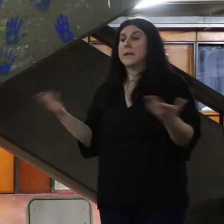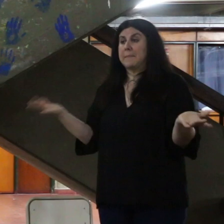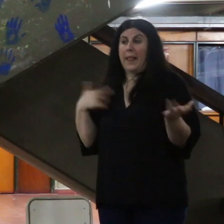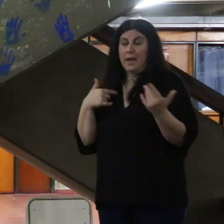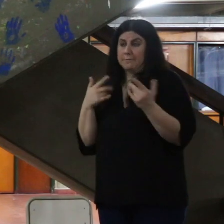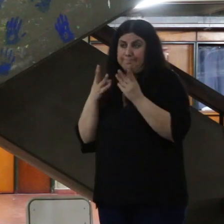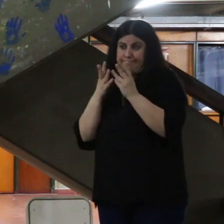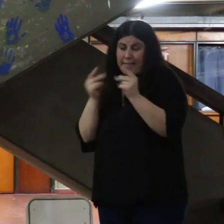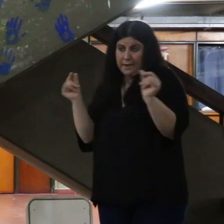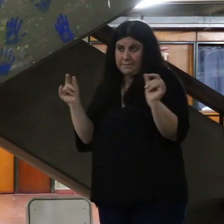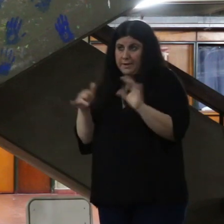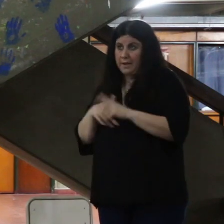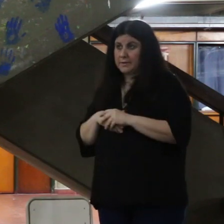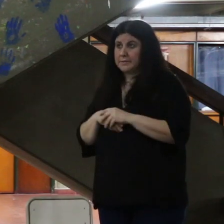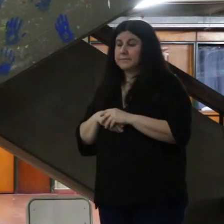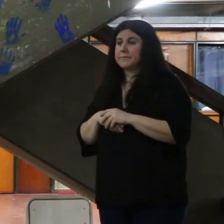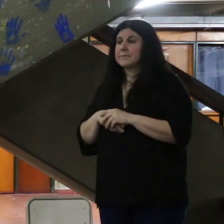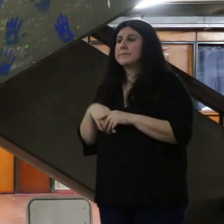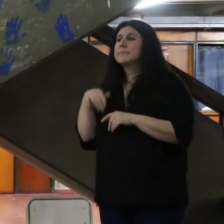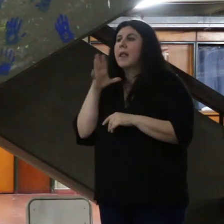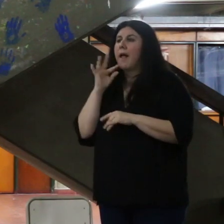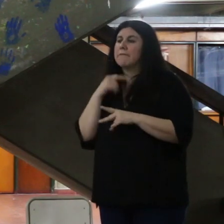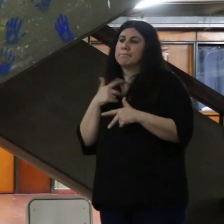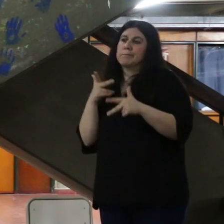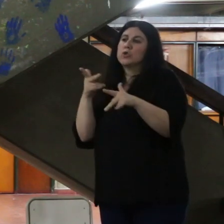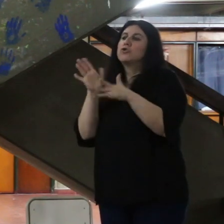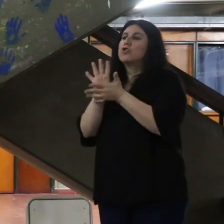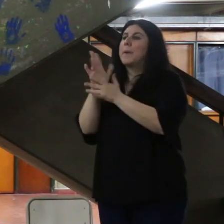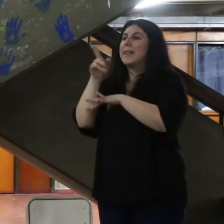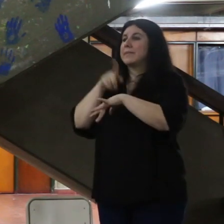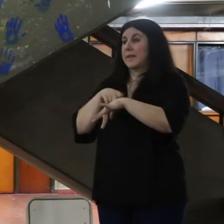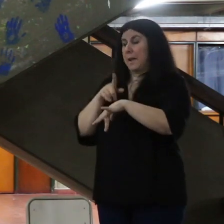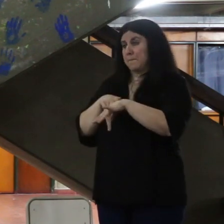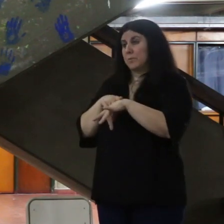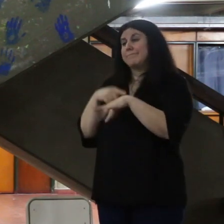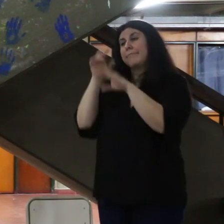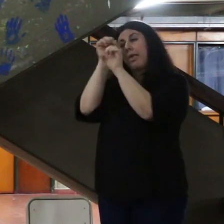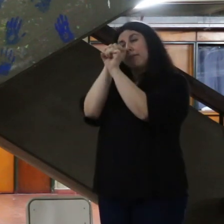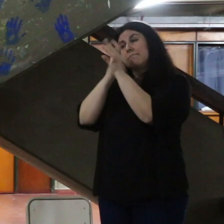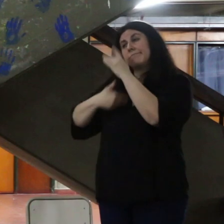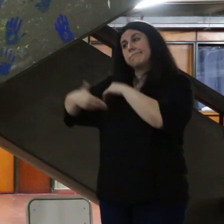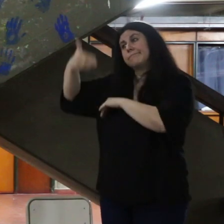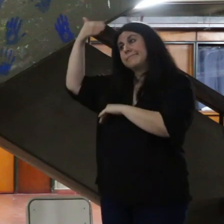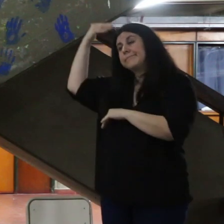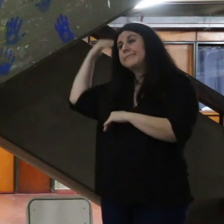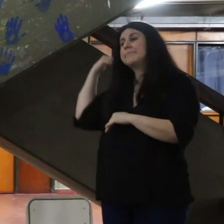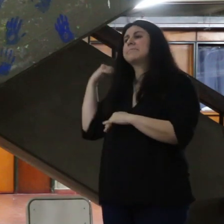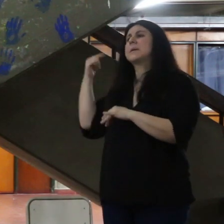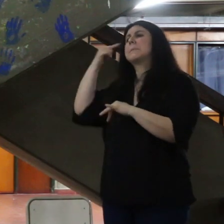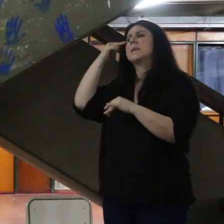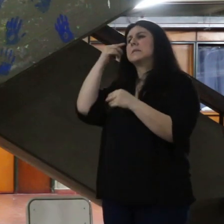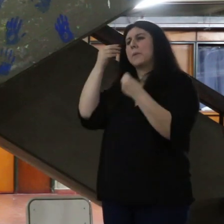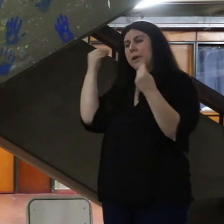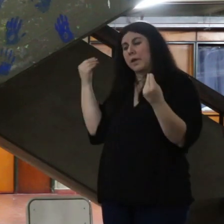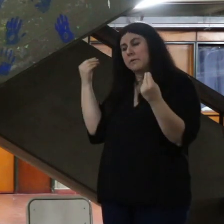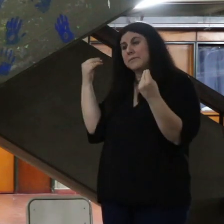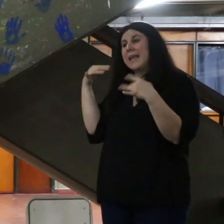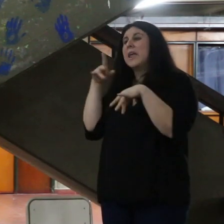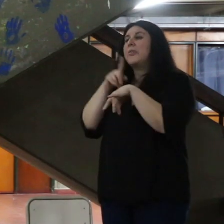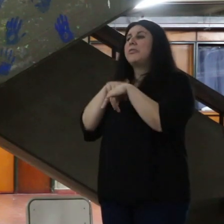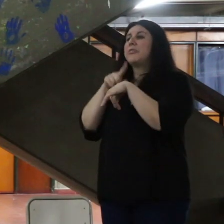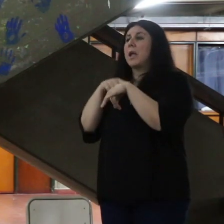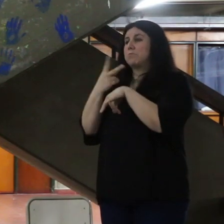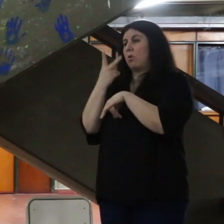cerrar, una cuestión de los tiempos. Los griegos, ¿sí?, pensaban los tiempos en